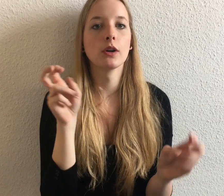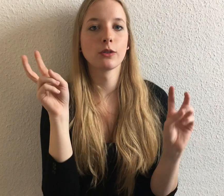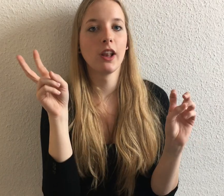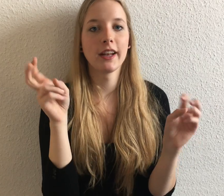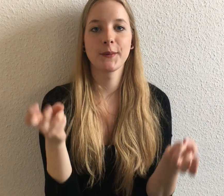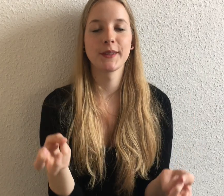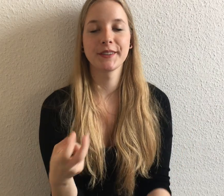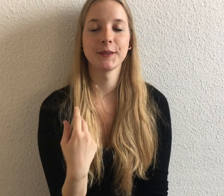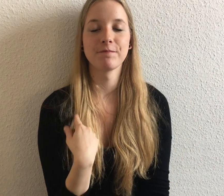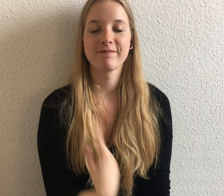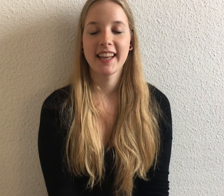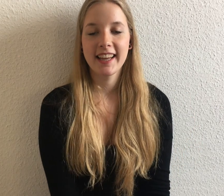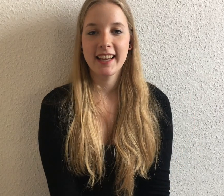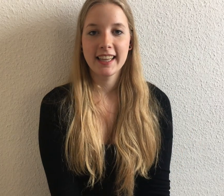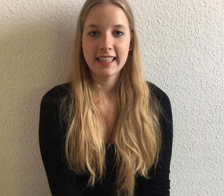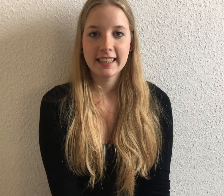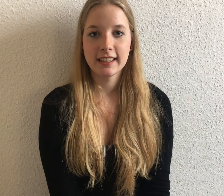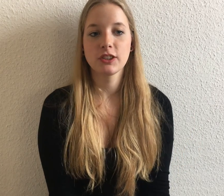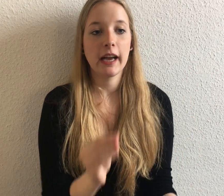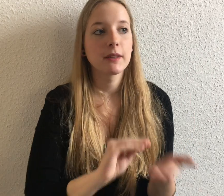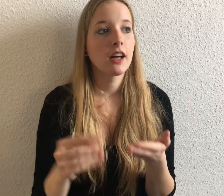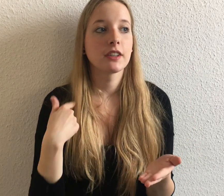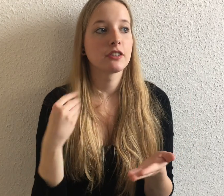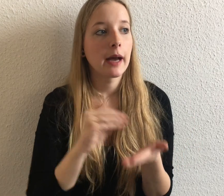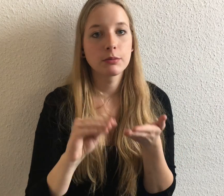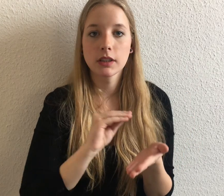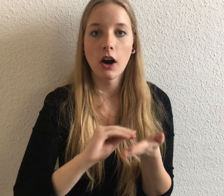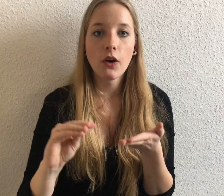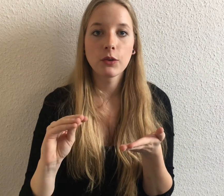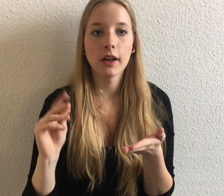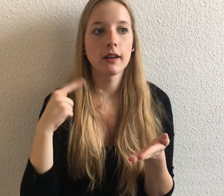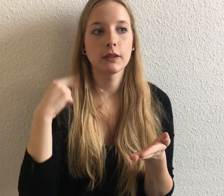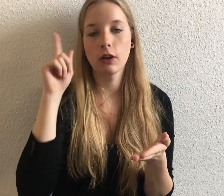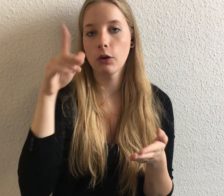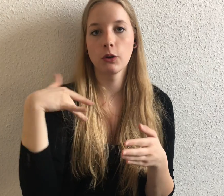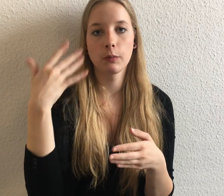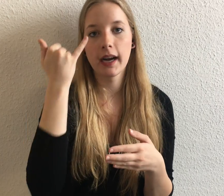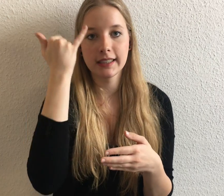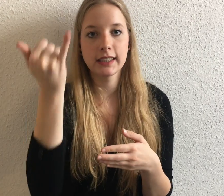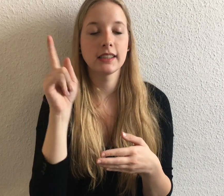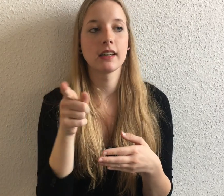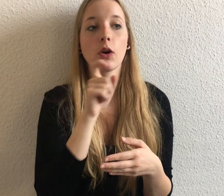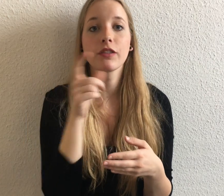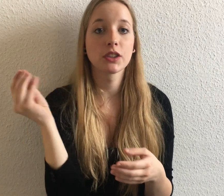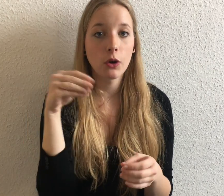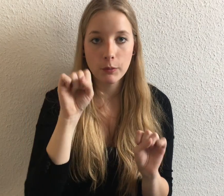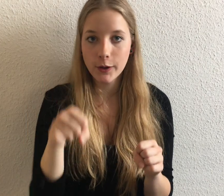Gebärdensprachkurs, Online-Kurs. Ja, schreibt mir das auf und dann habe ich dann auch ein paar Ideen, die dann auch öfters kommen